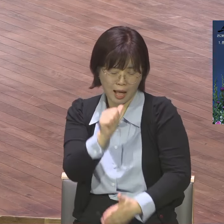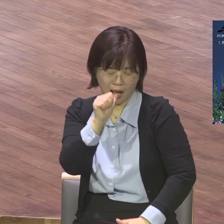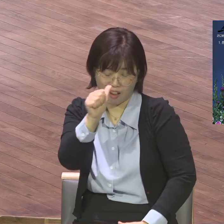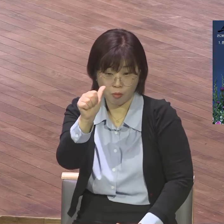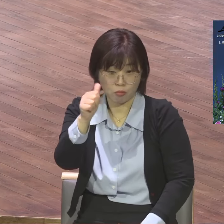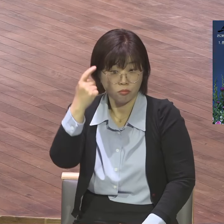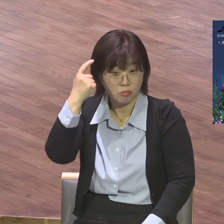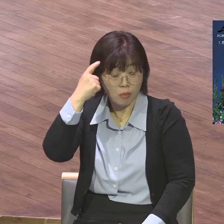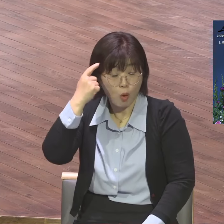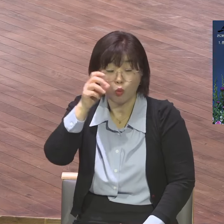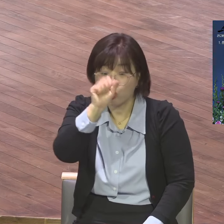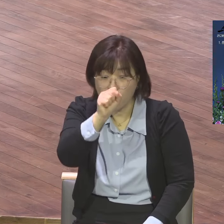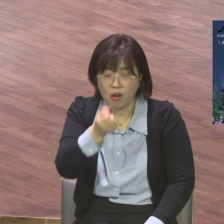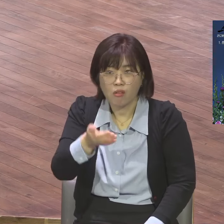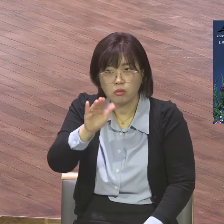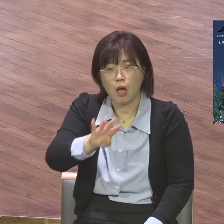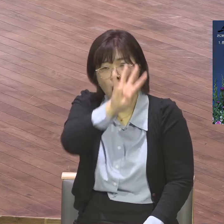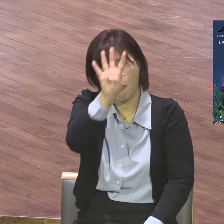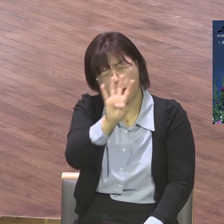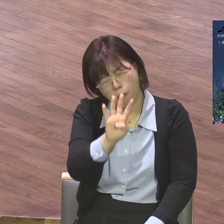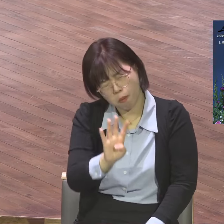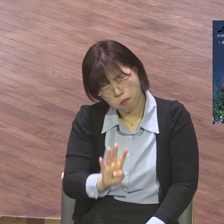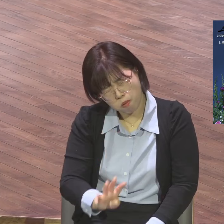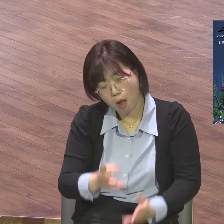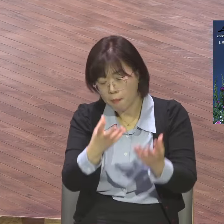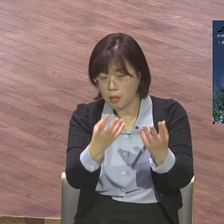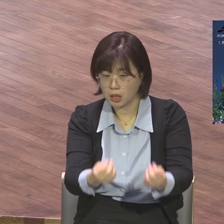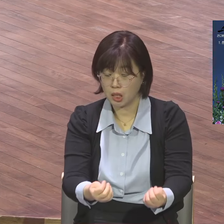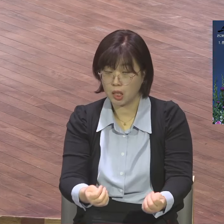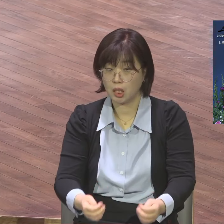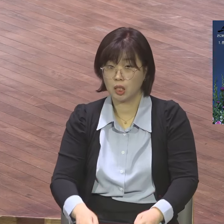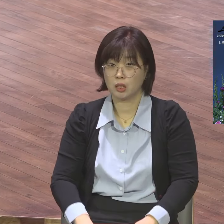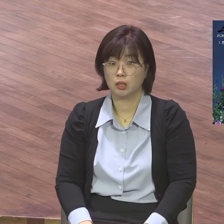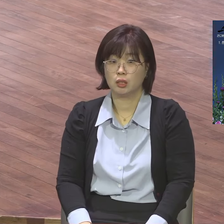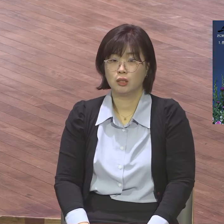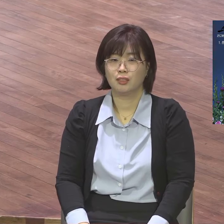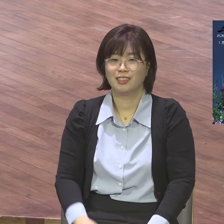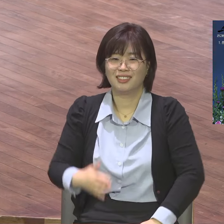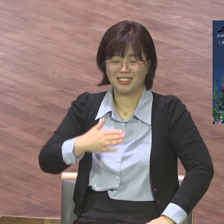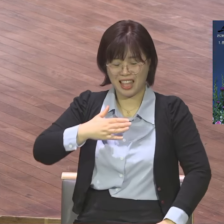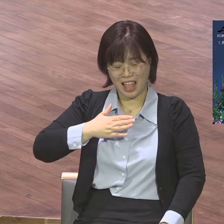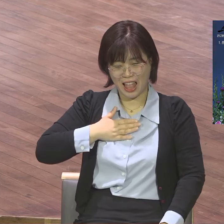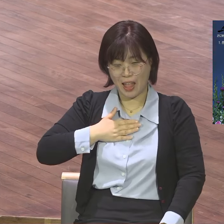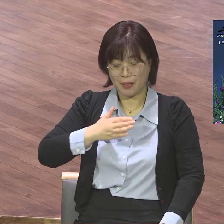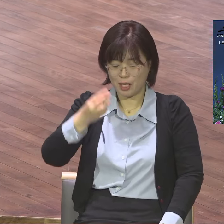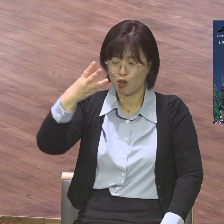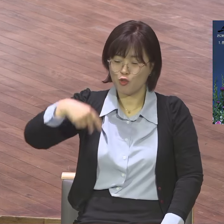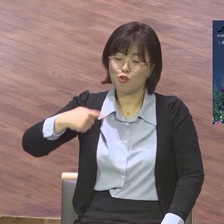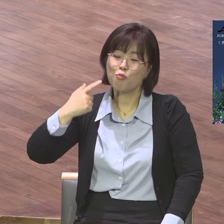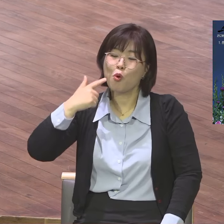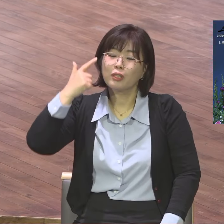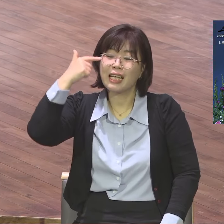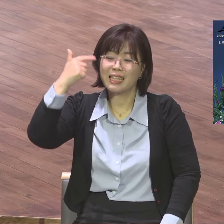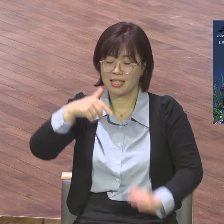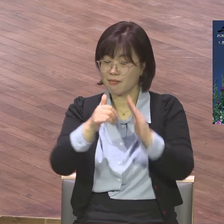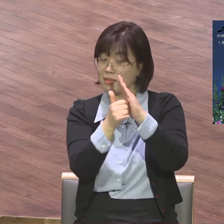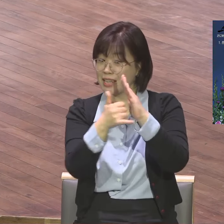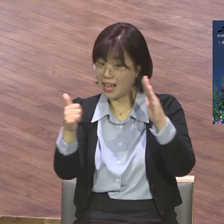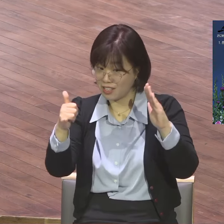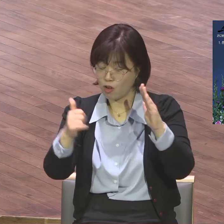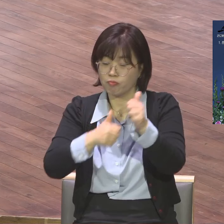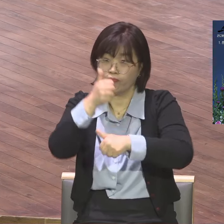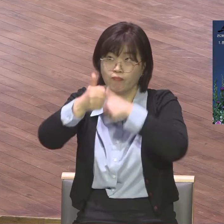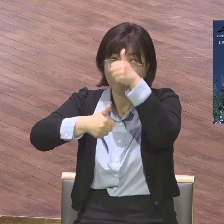용산 집안도 70 넘은 남자가 처음이고 우리 집안도 70 넘은 남자가 내가 처음이라.